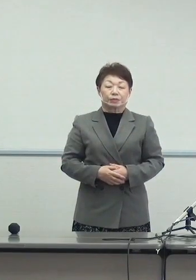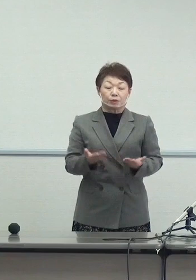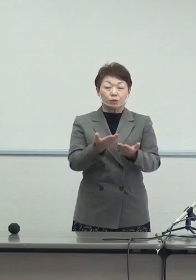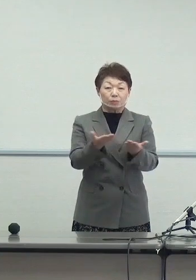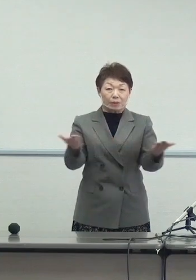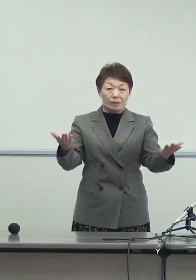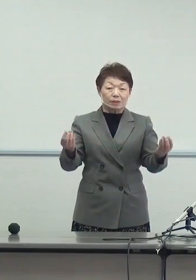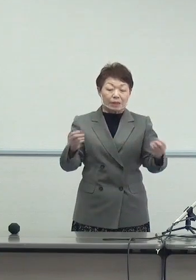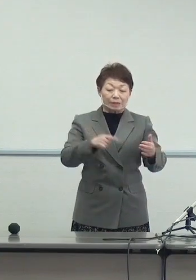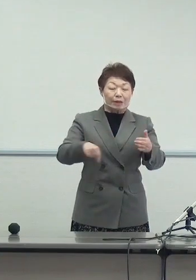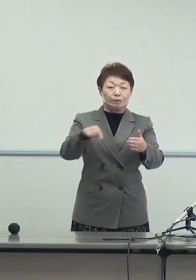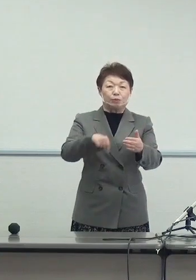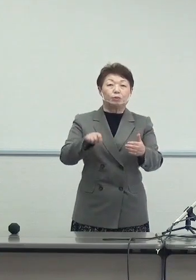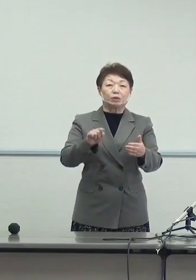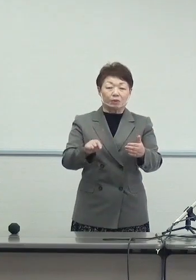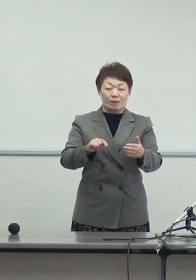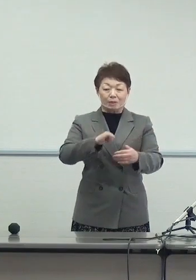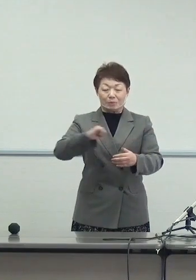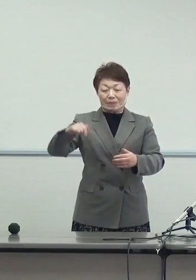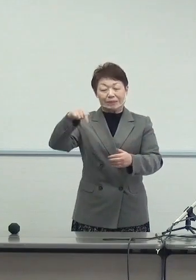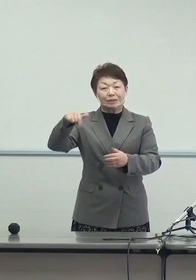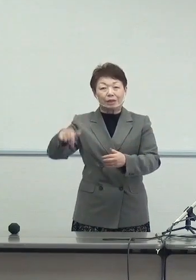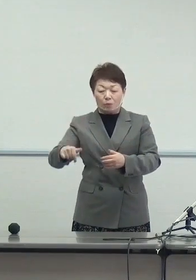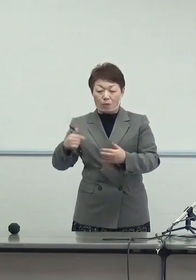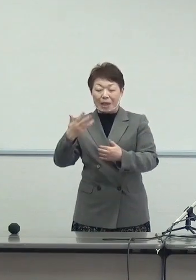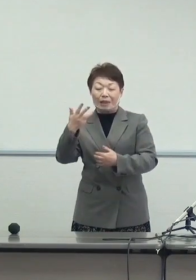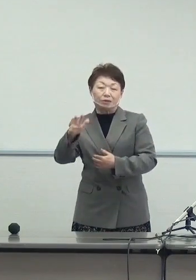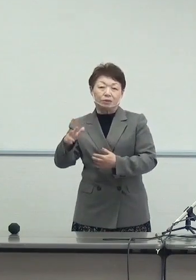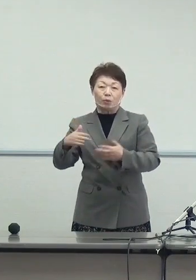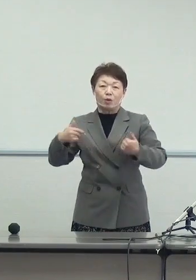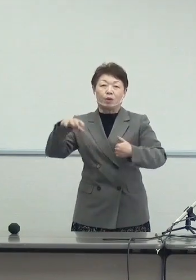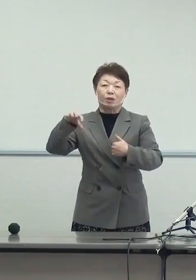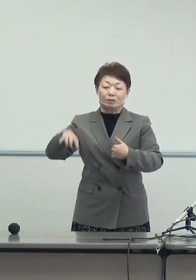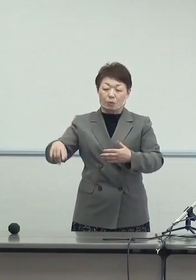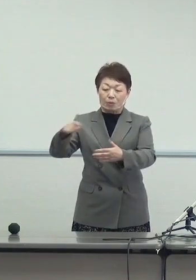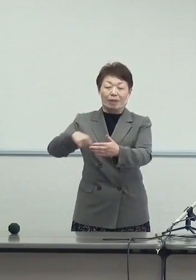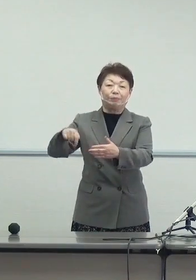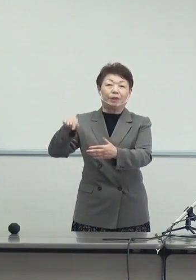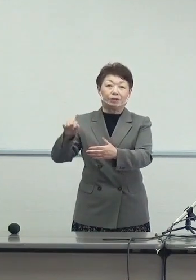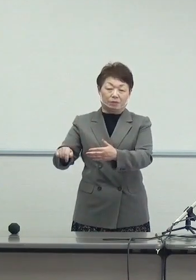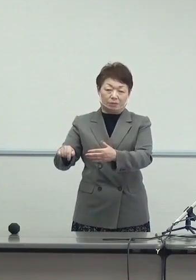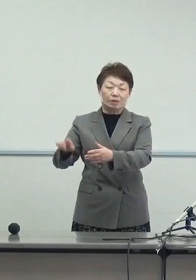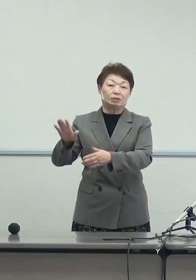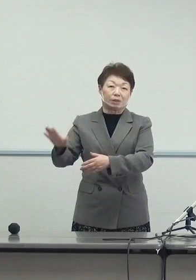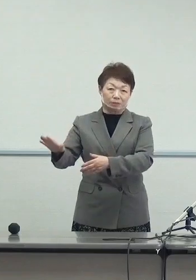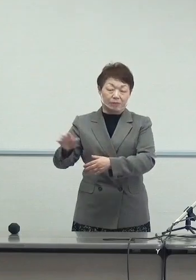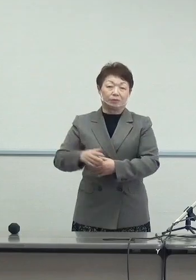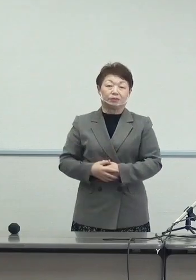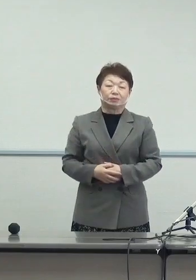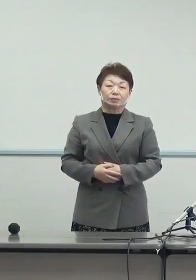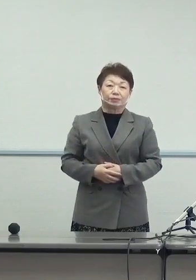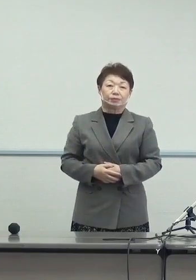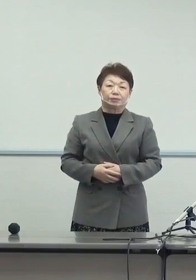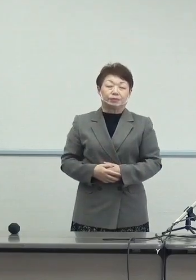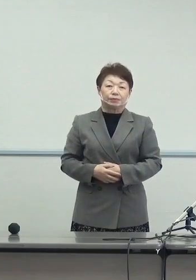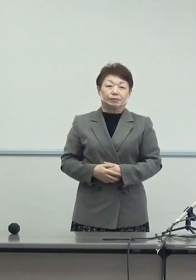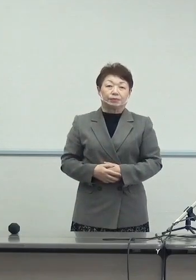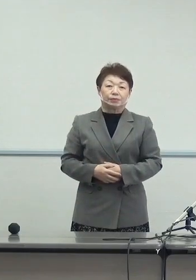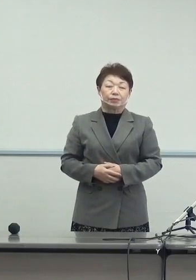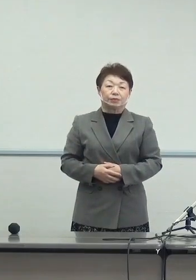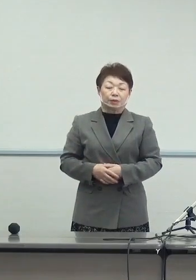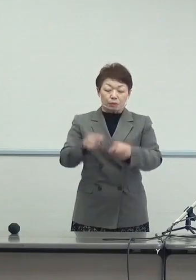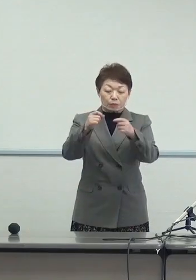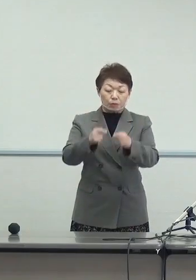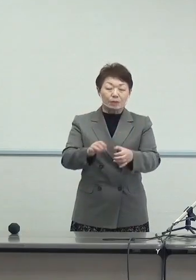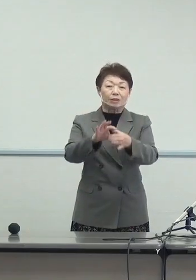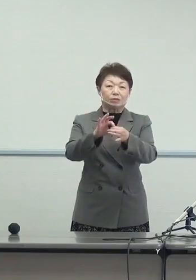りをしております概要を言いますと、右下に八戸市保健所関連ということでお付きをしております。このため詳細